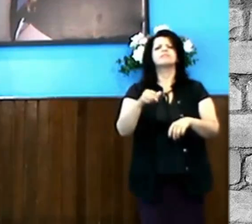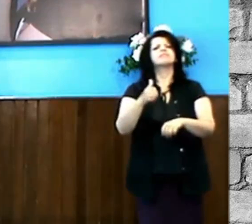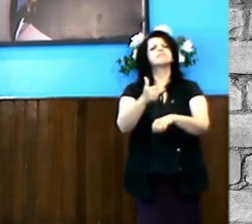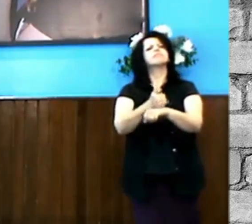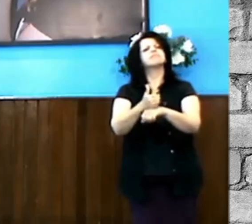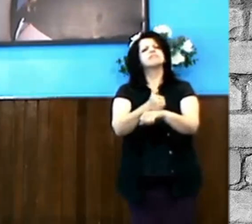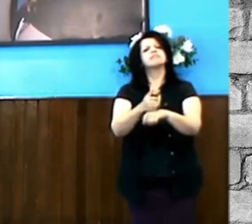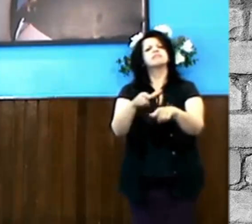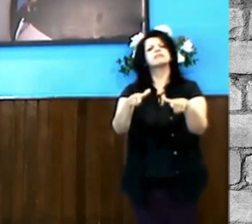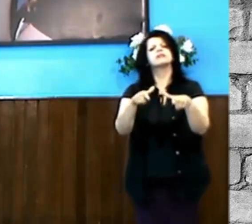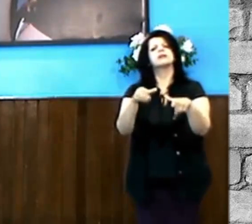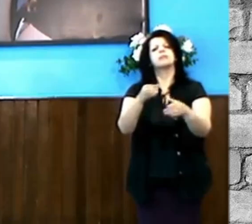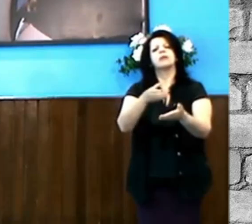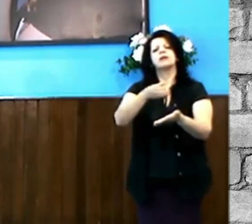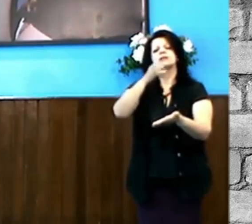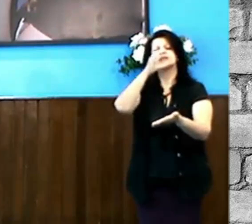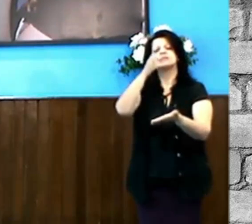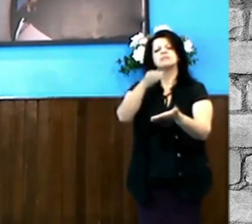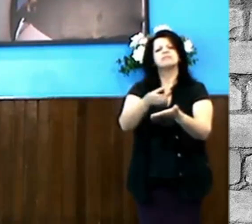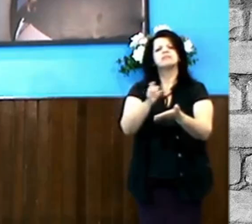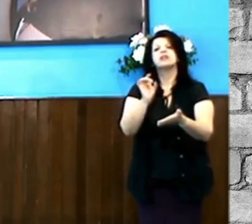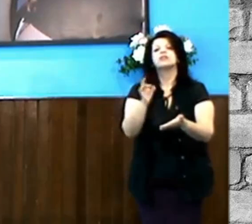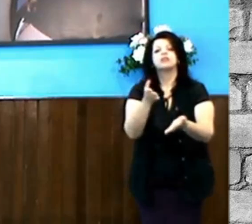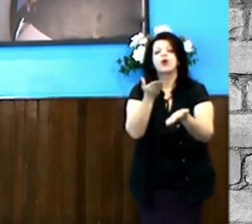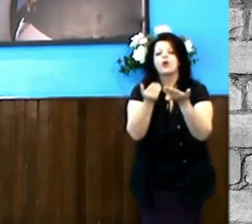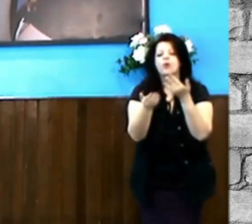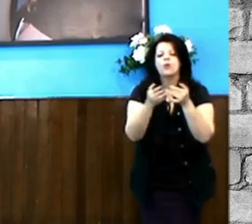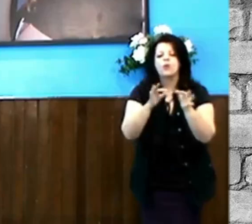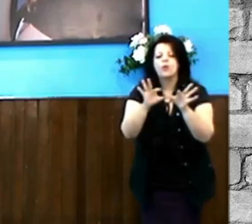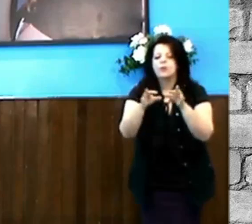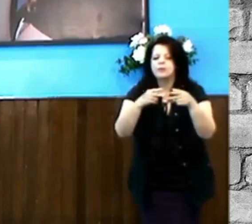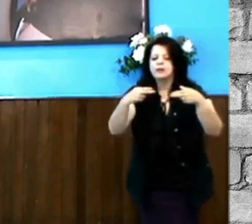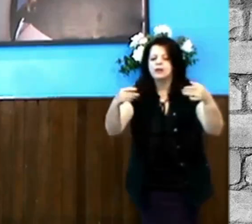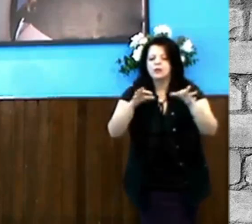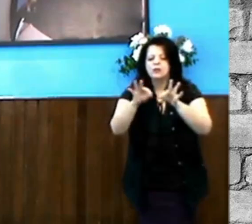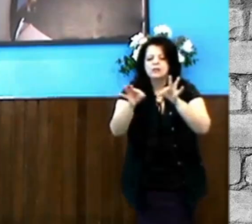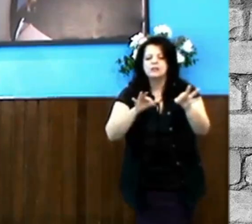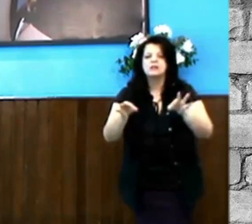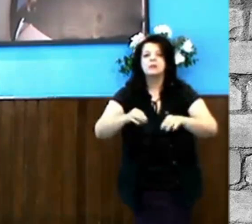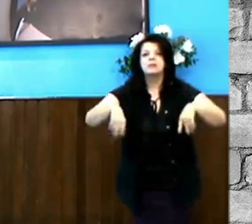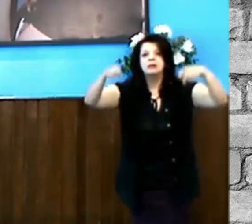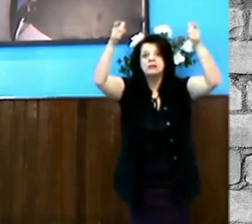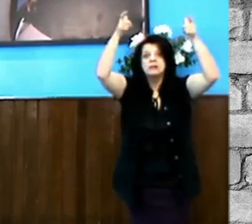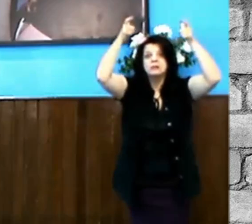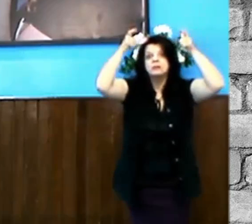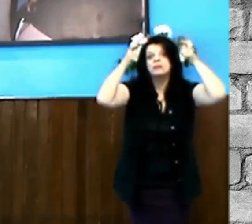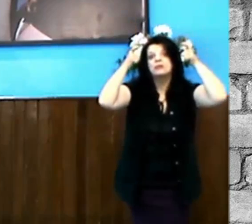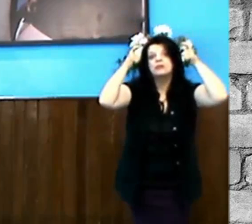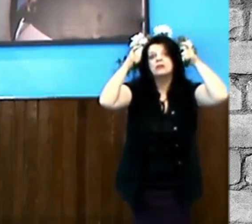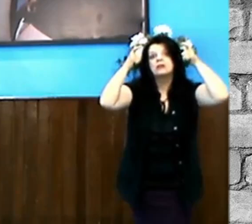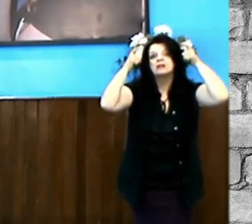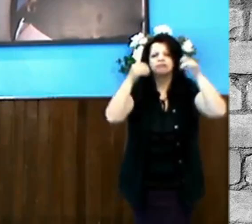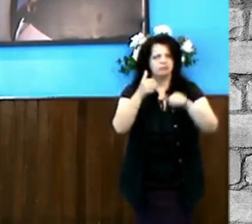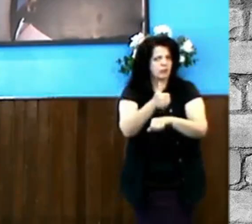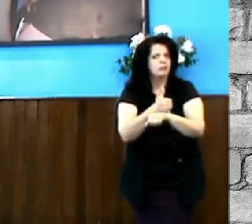tinha que fazer era comer. E você comia só comidas preparadas para o rei. Mas tinha uma coisa, você era o